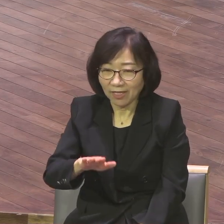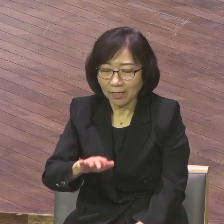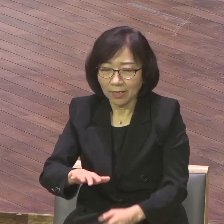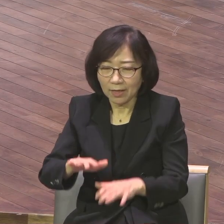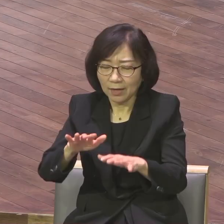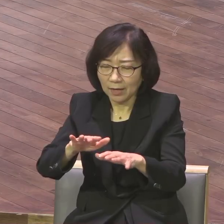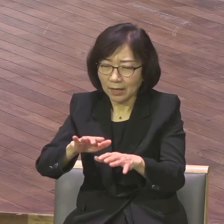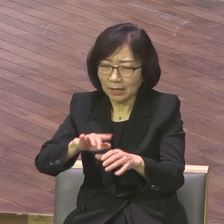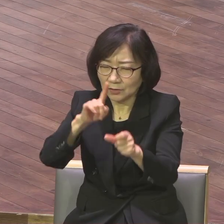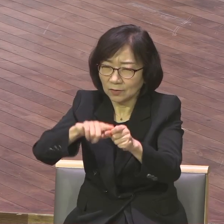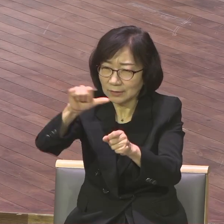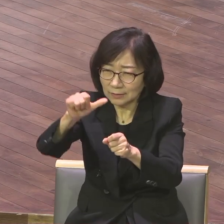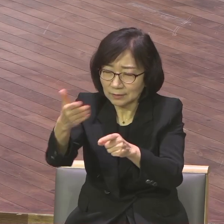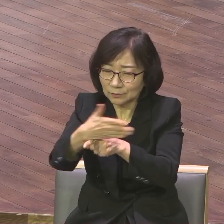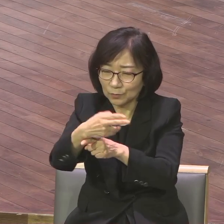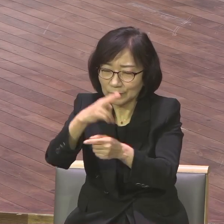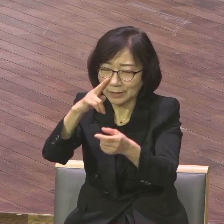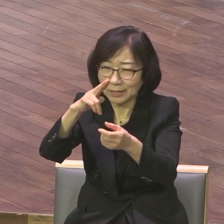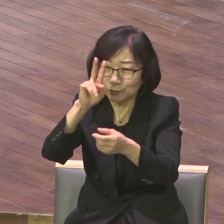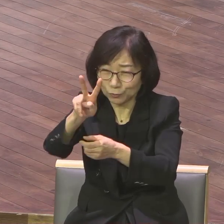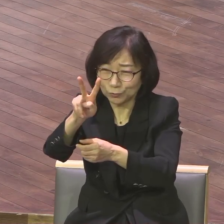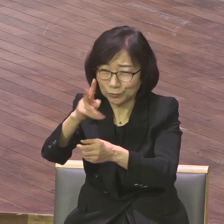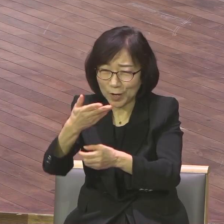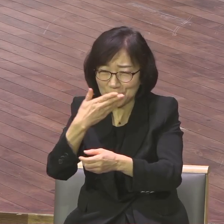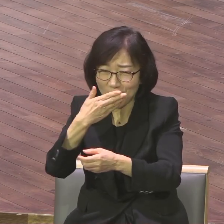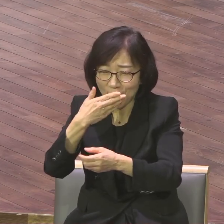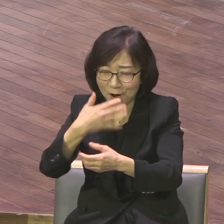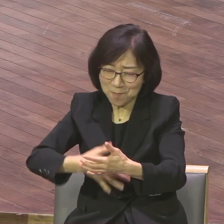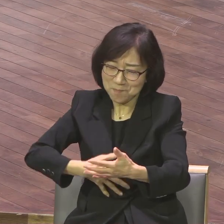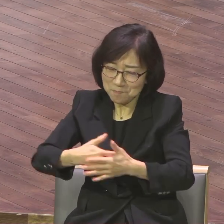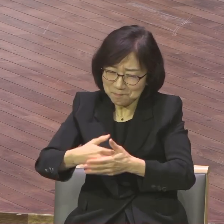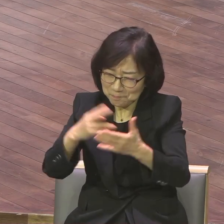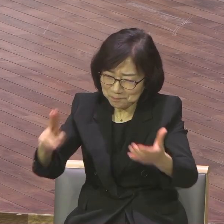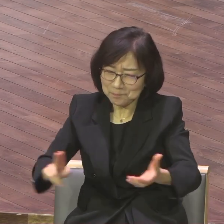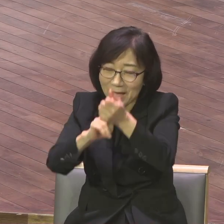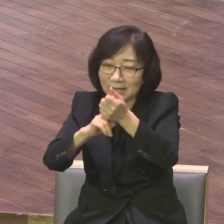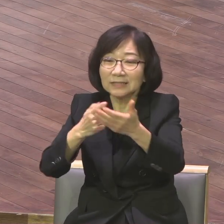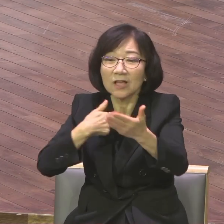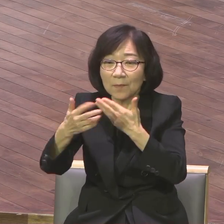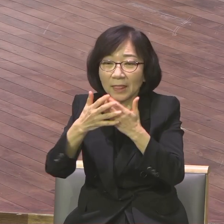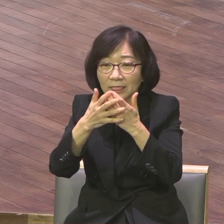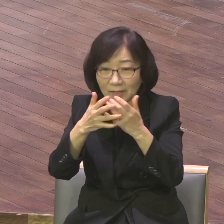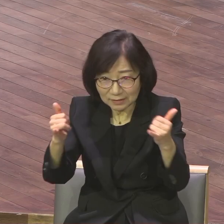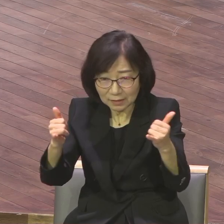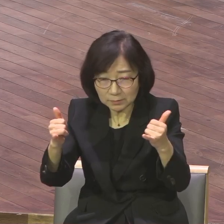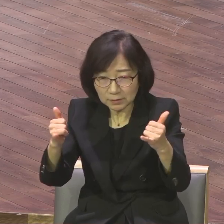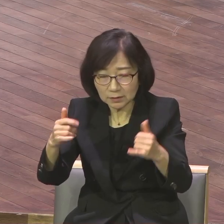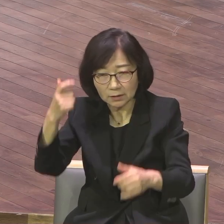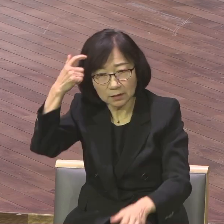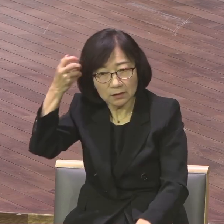이 현장에 있었던 무리들은 전혀 알지를 못했어요.